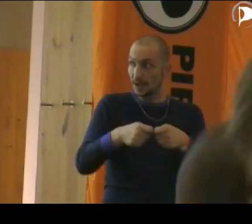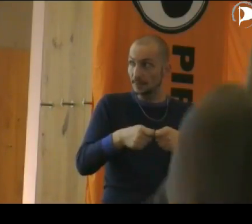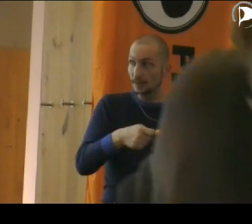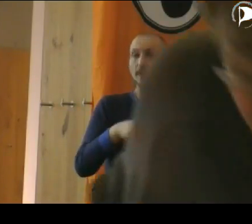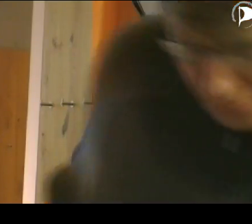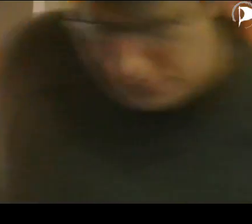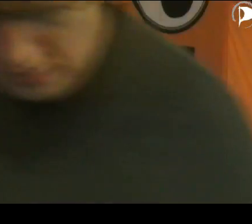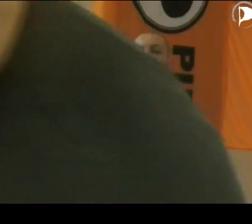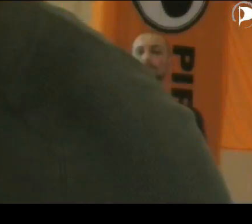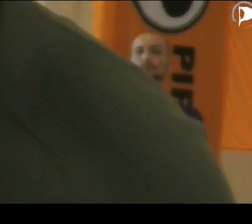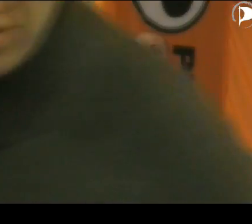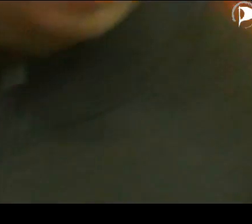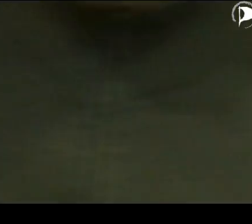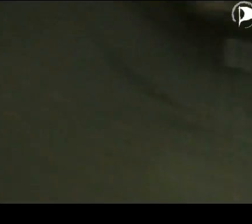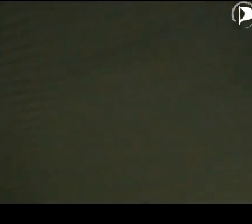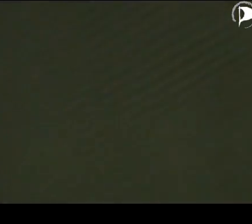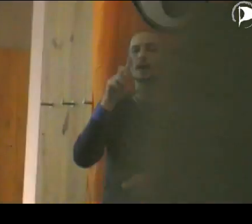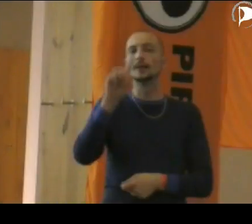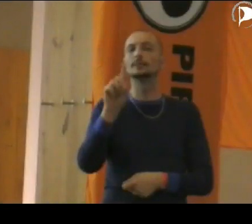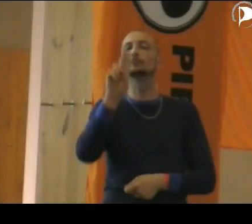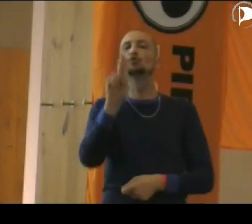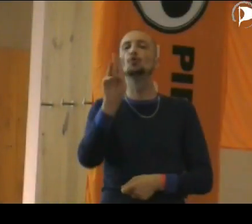das ist mein zweiter versuch